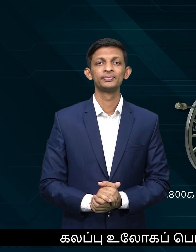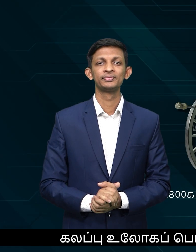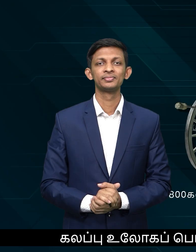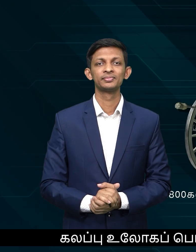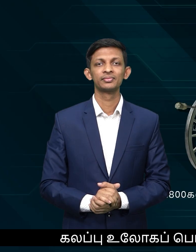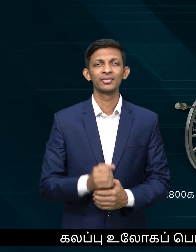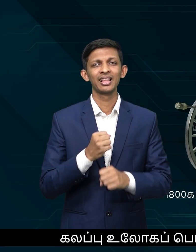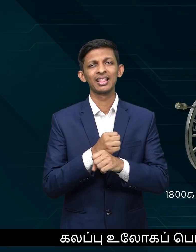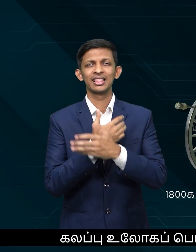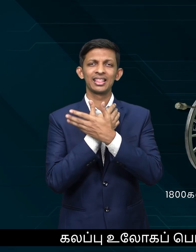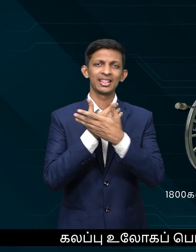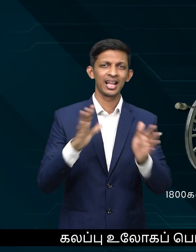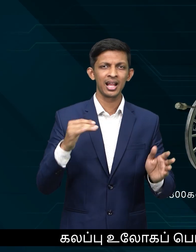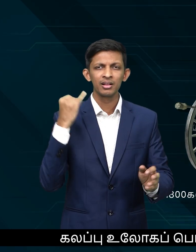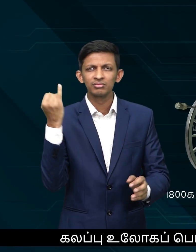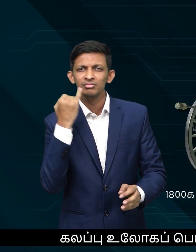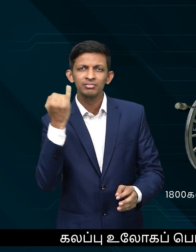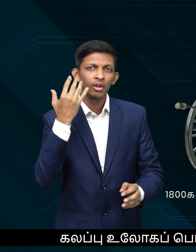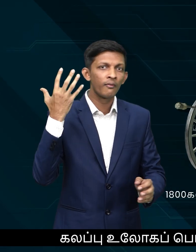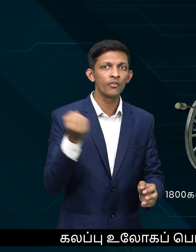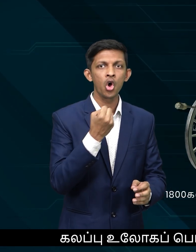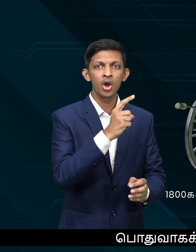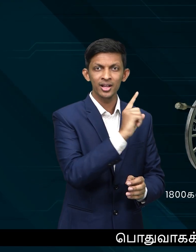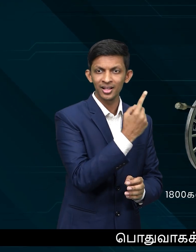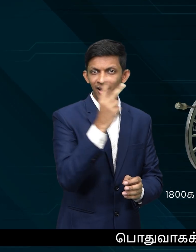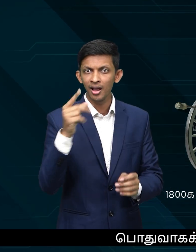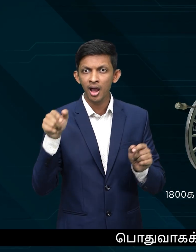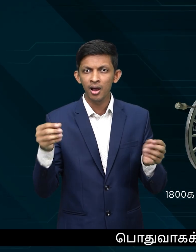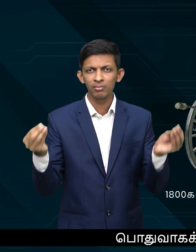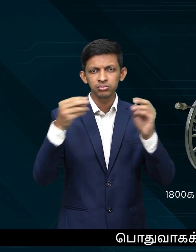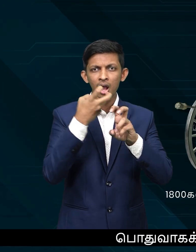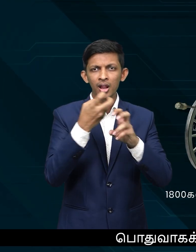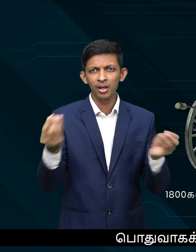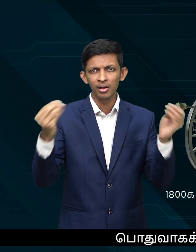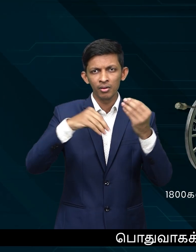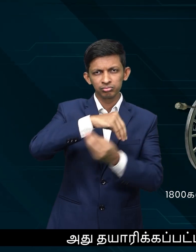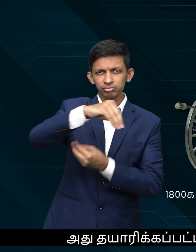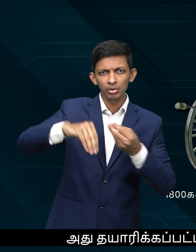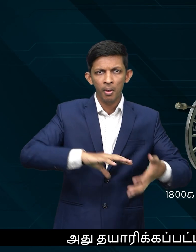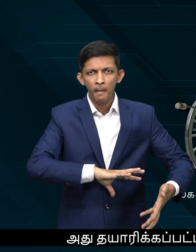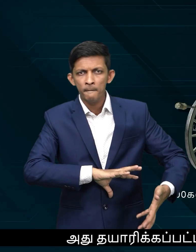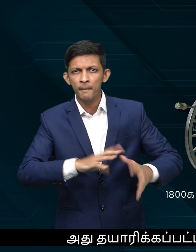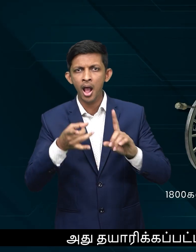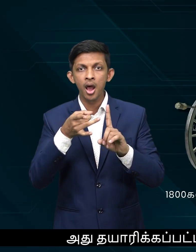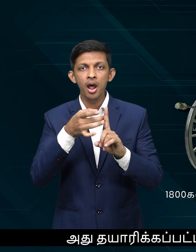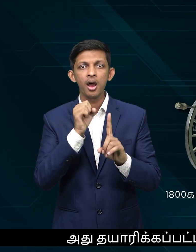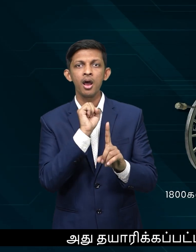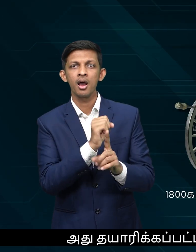கலப்பு உலோகப் பொருட்களை தயாரிக்கிறது என்பது பொதுவாக கண்டறியப்படுகிறது. அது தயாரிக்கப்பட்ட அசல்